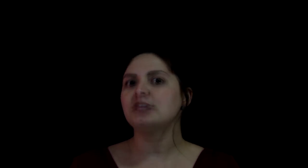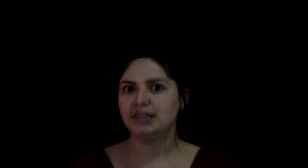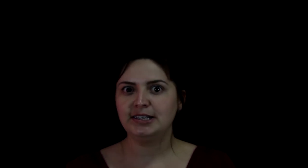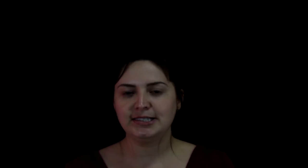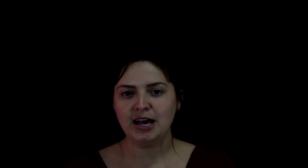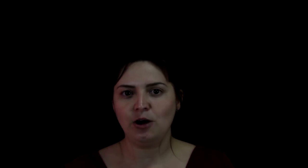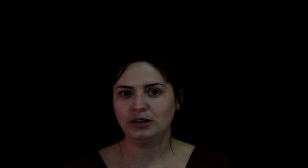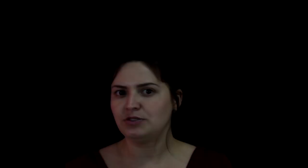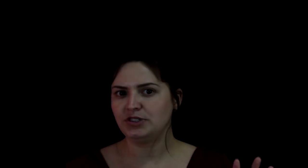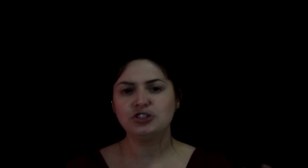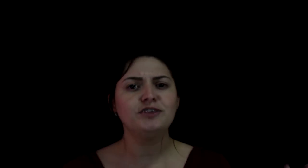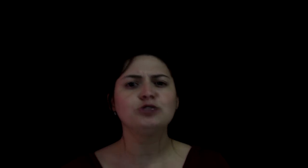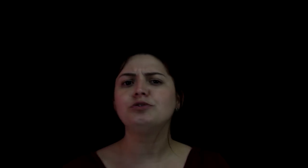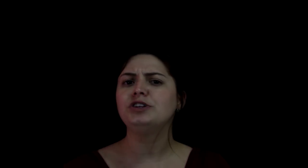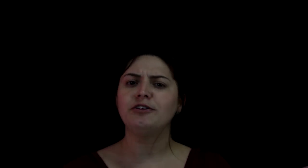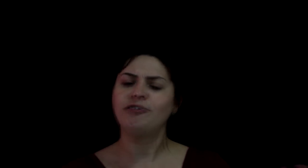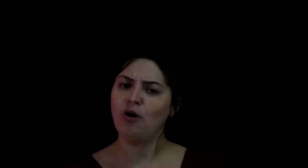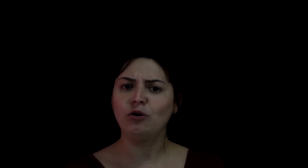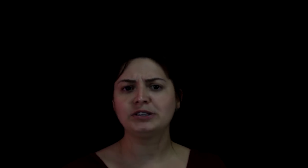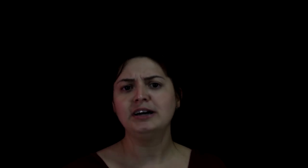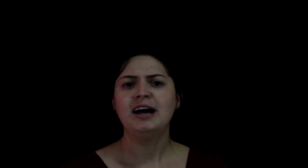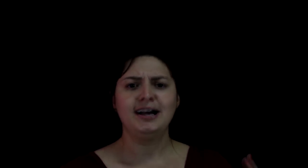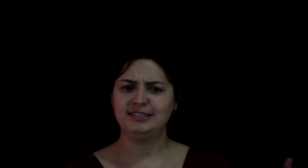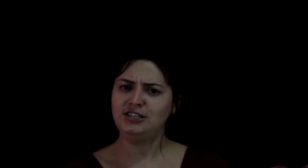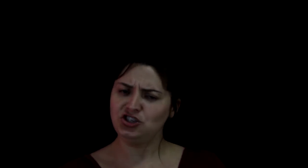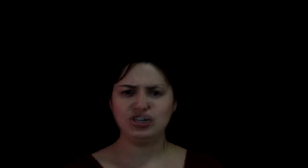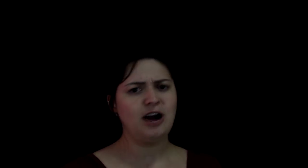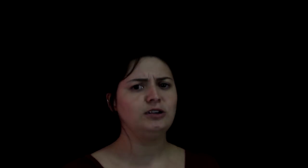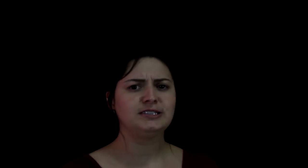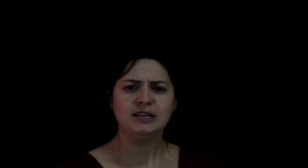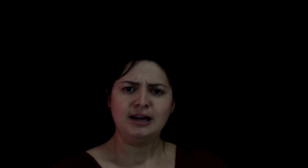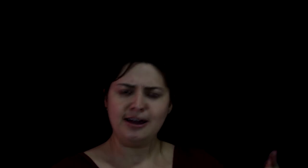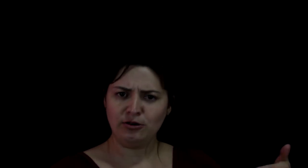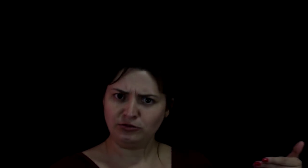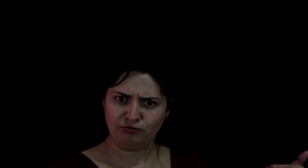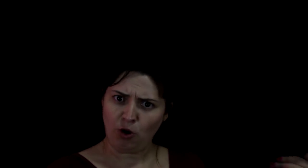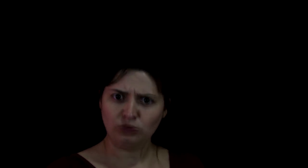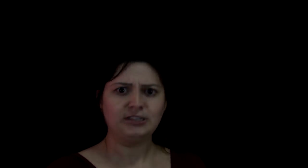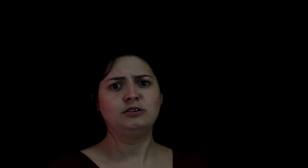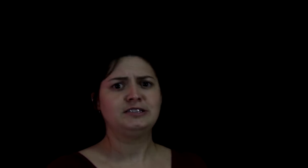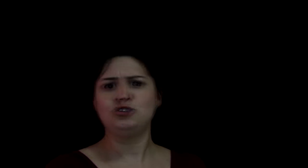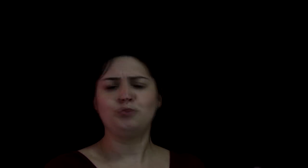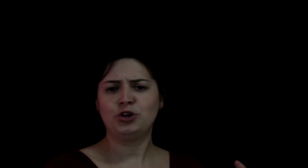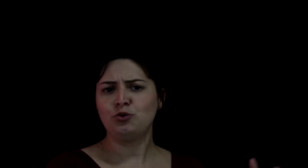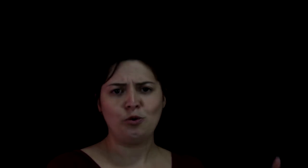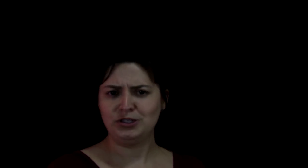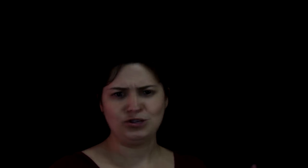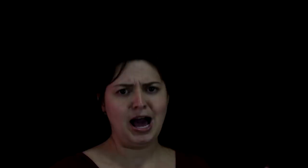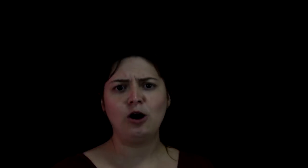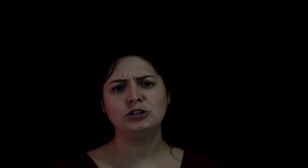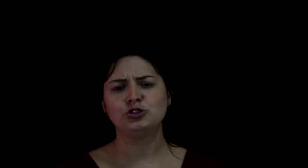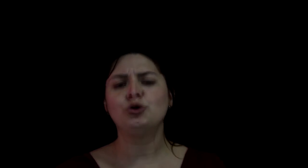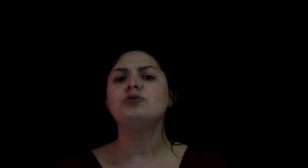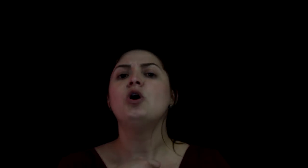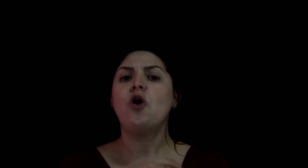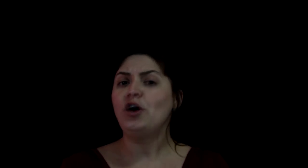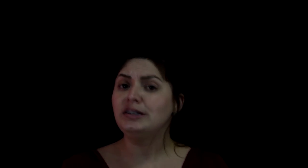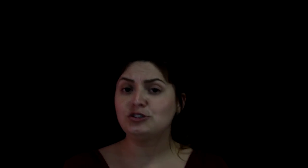aqui nessa aula. Se você tiver dúvida, volta, assiste aulas, assiste um pouquinho o começo da aula de novo, olha nas